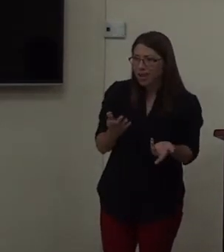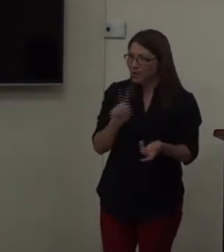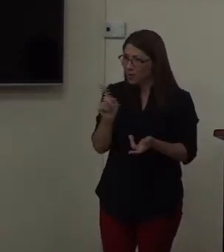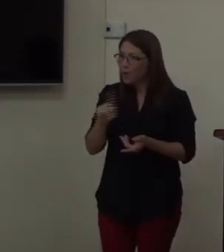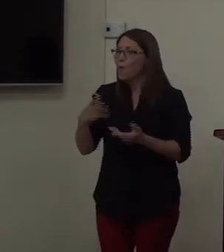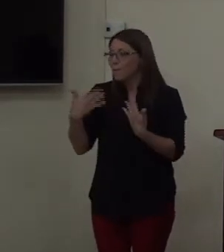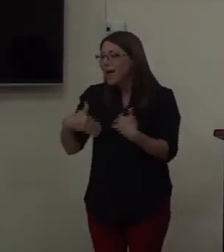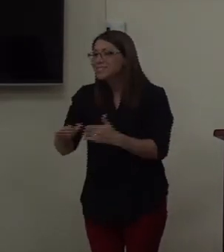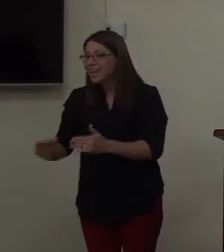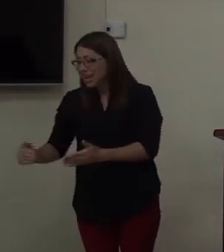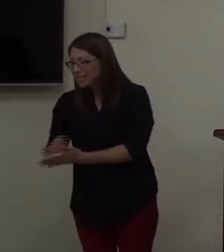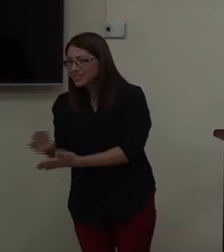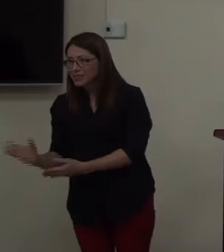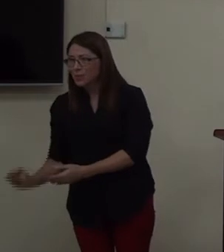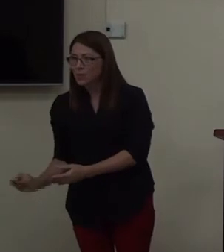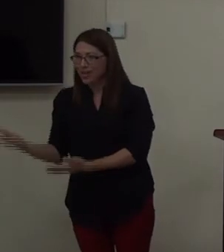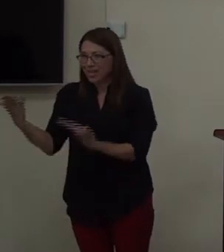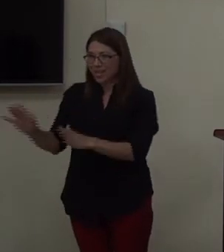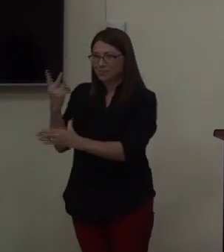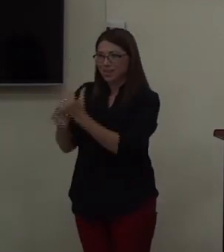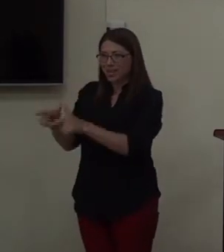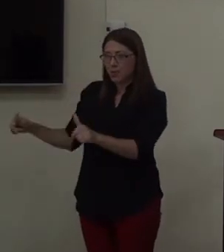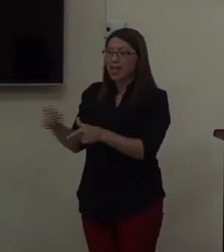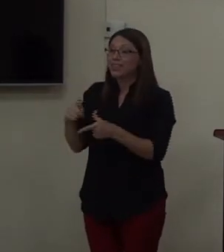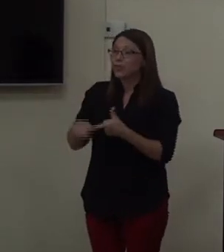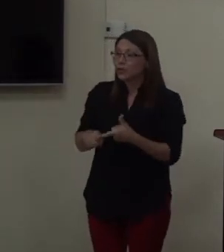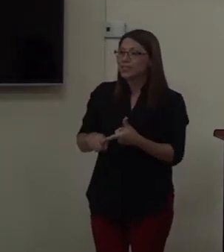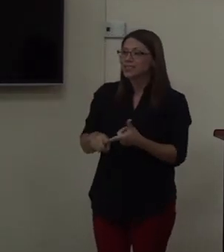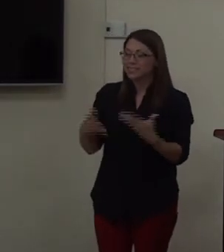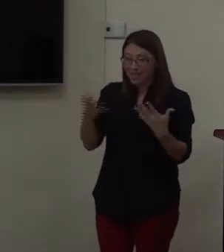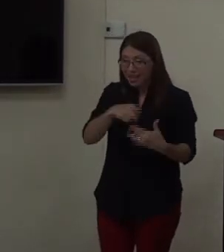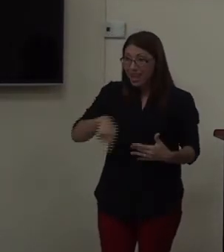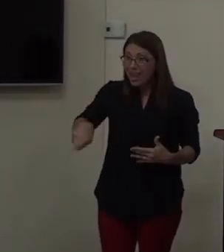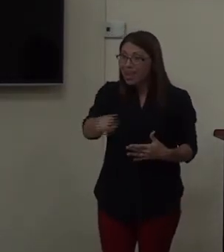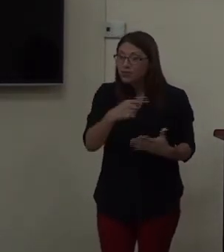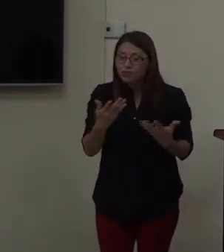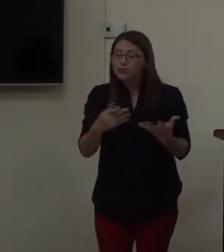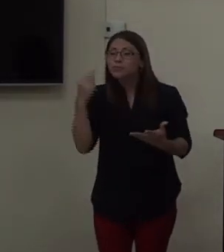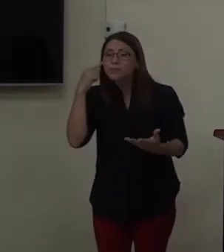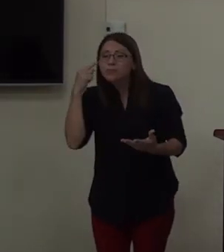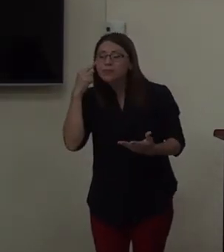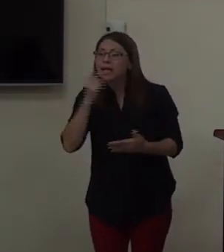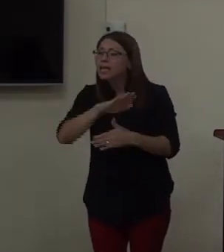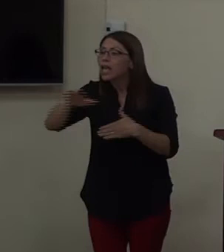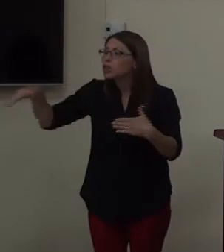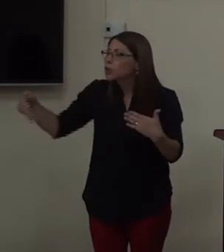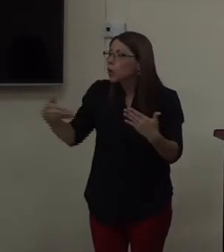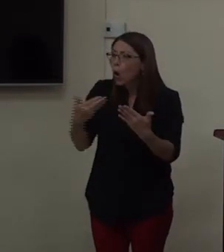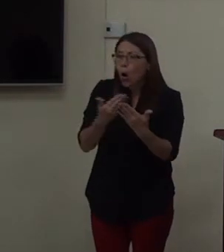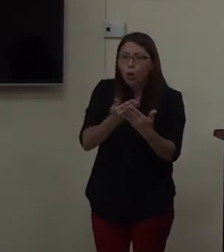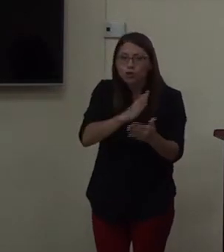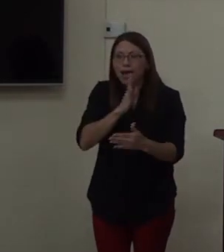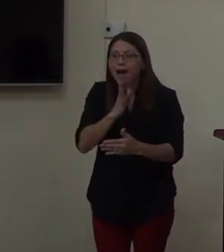bilingüe, ¿verdad? Entonces, no se reconoce su bilingüismo, pero además se piensa que todos son hablantes